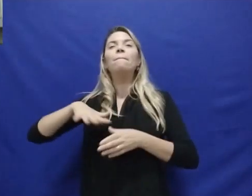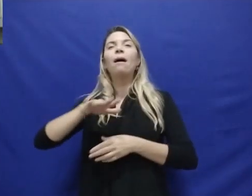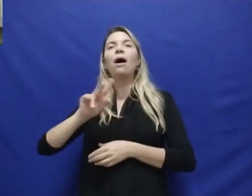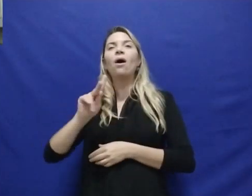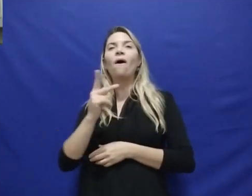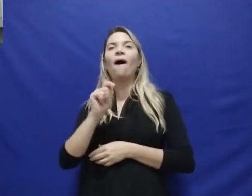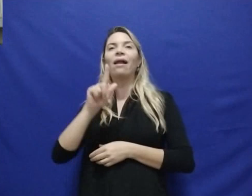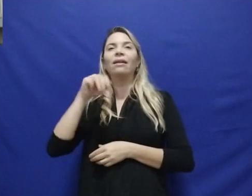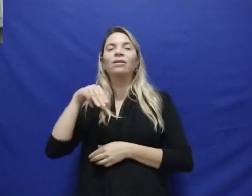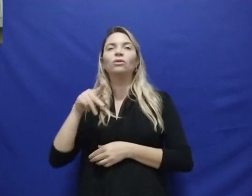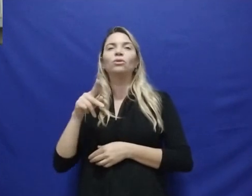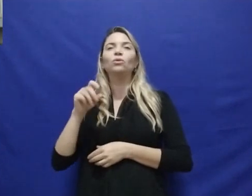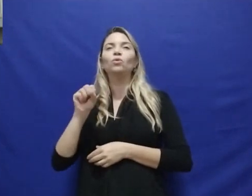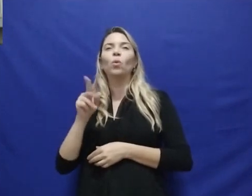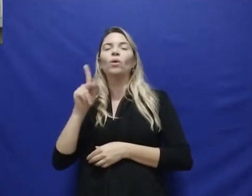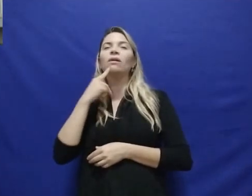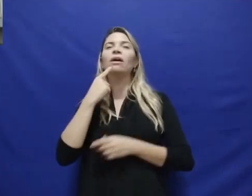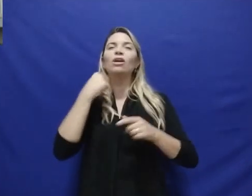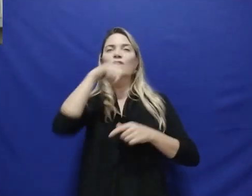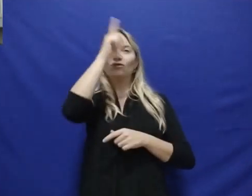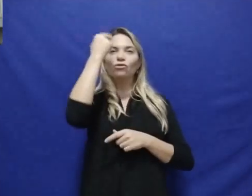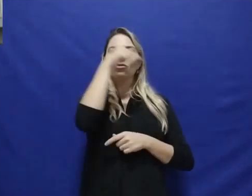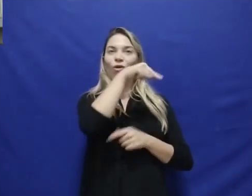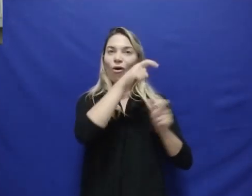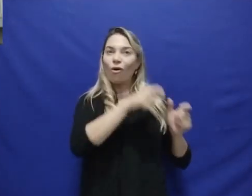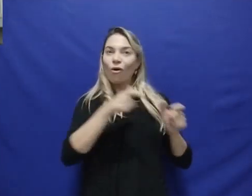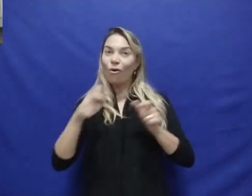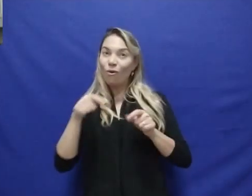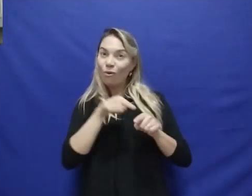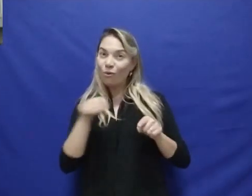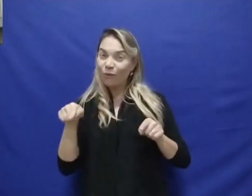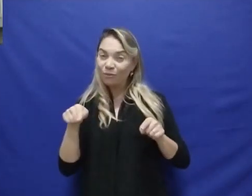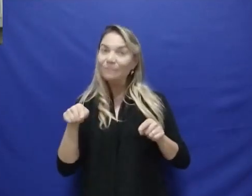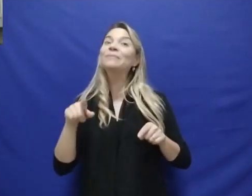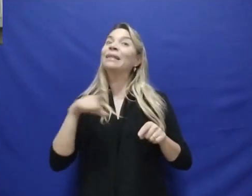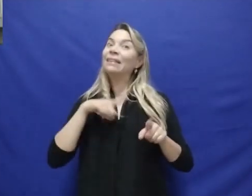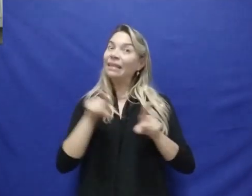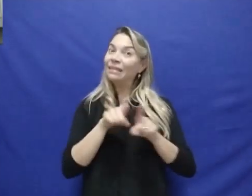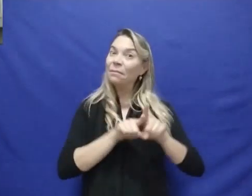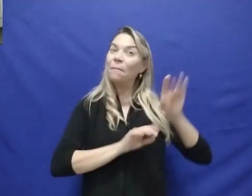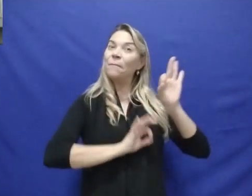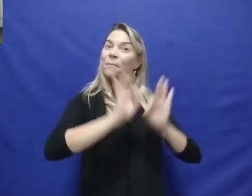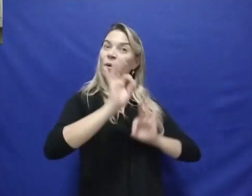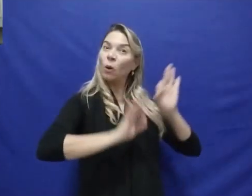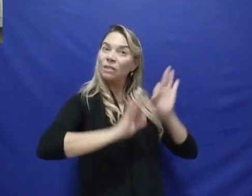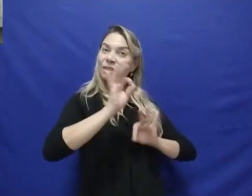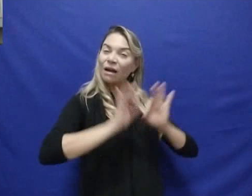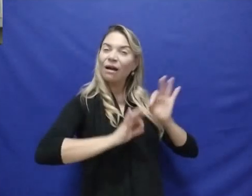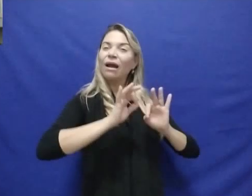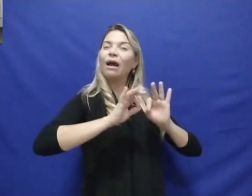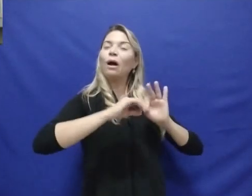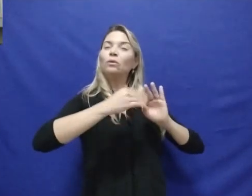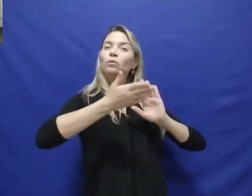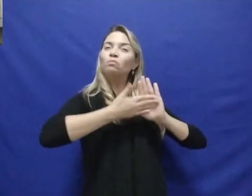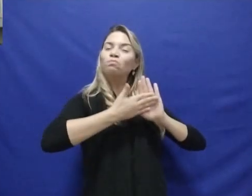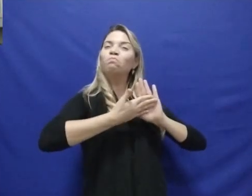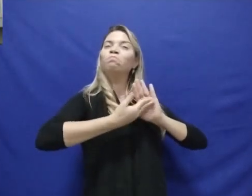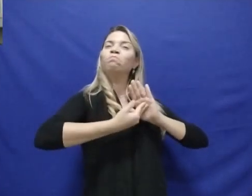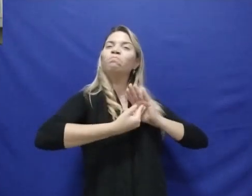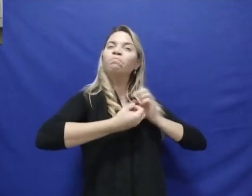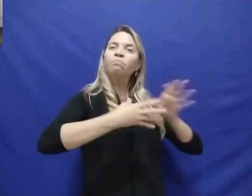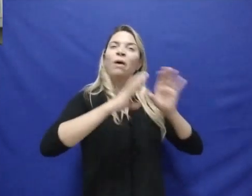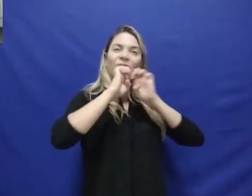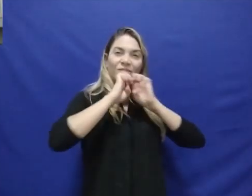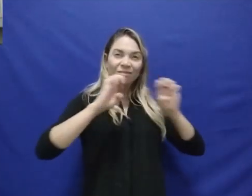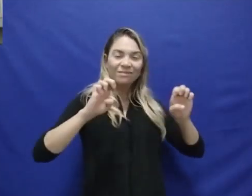Sol. Temos um projeto missionário que nesse momento enfrenta dificuldades por conta do contexto da pandemia,